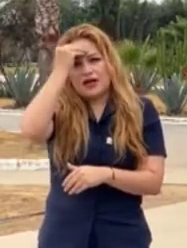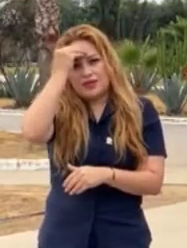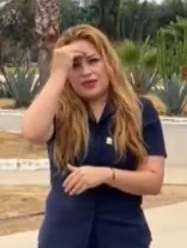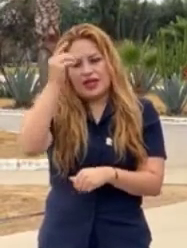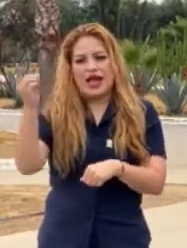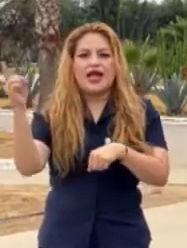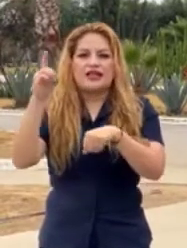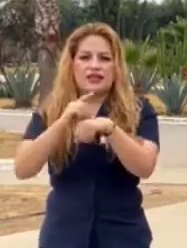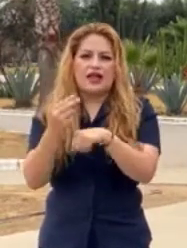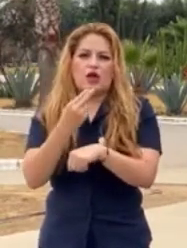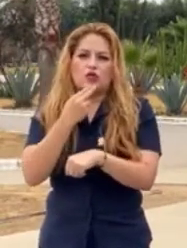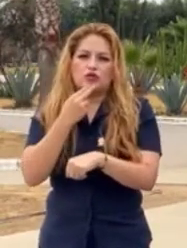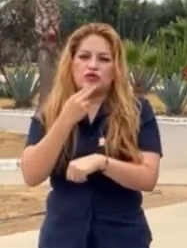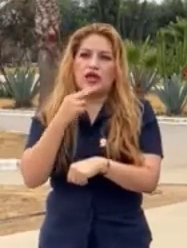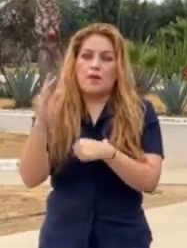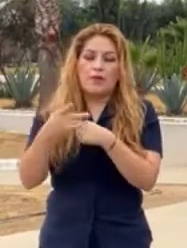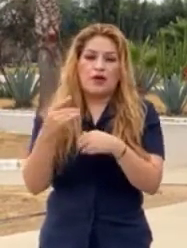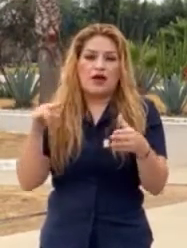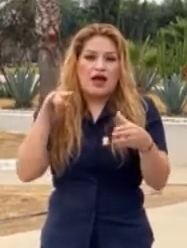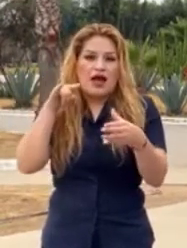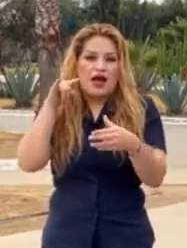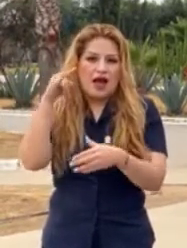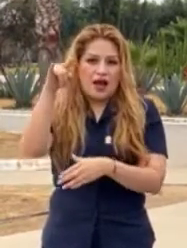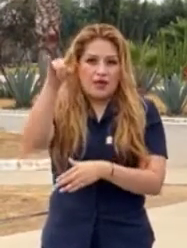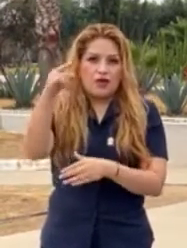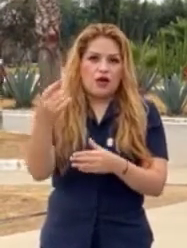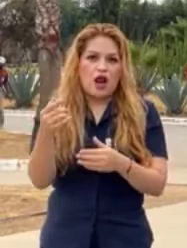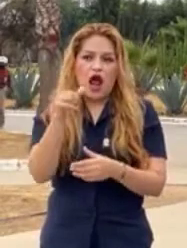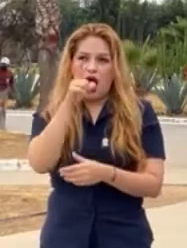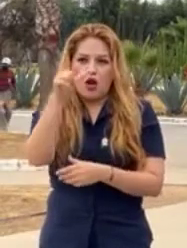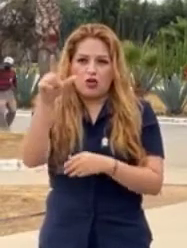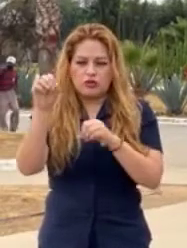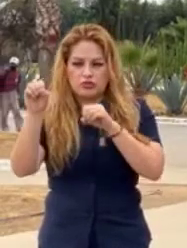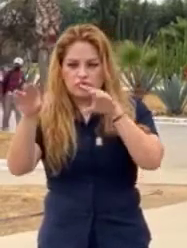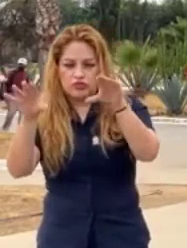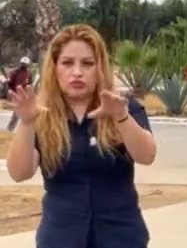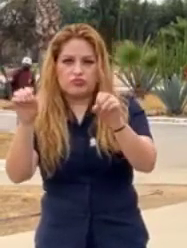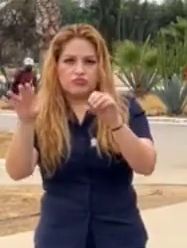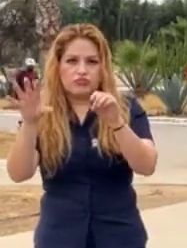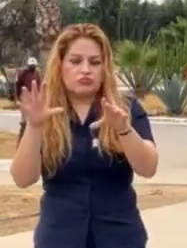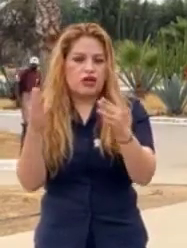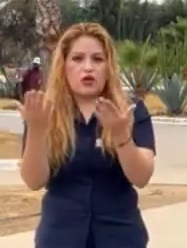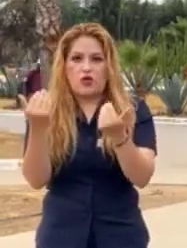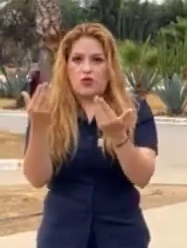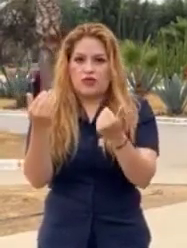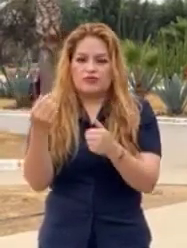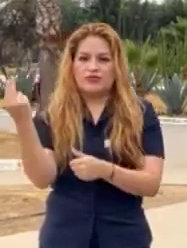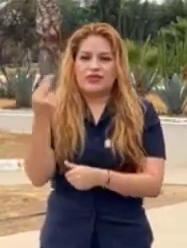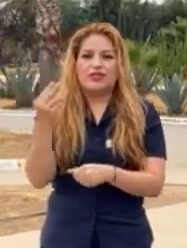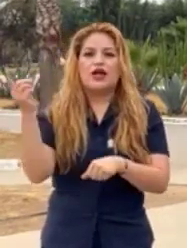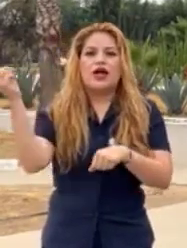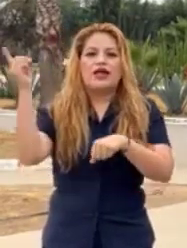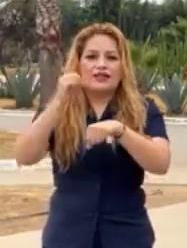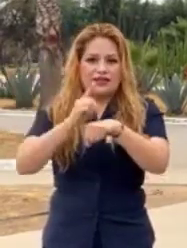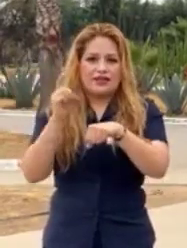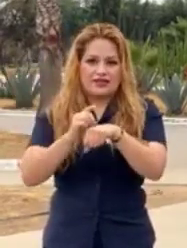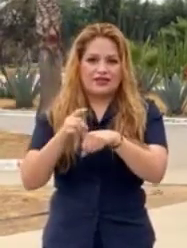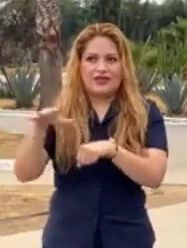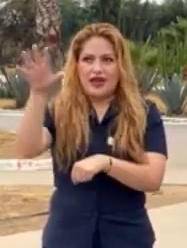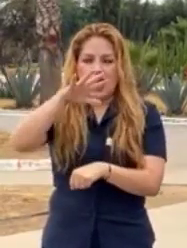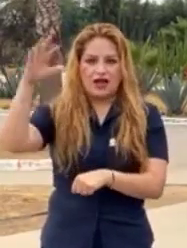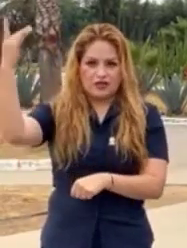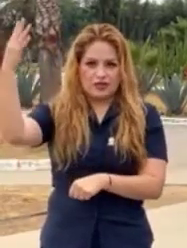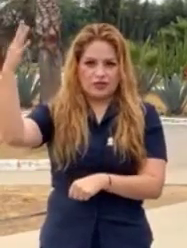luces. Entonces es cuando haya luz. Luz, está soleado, entonces sí, vamos a salir acá de la segunda